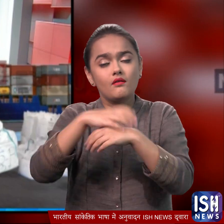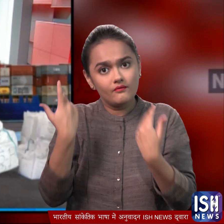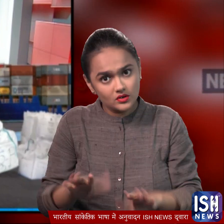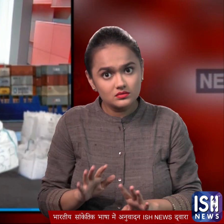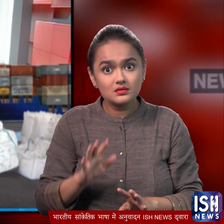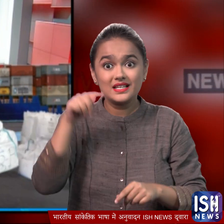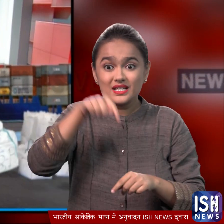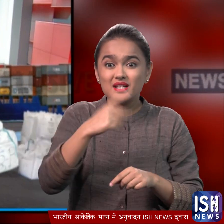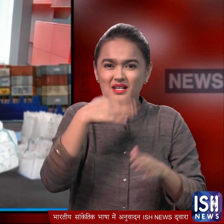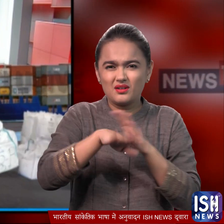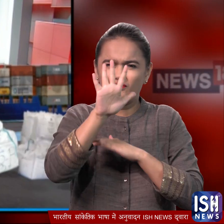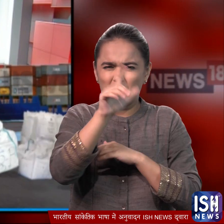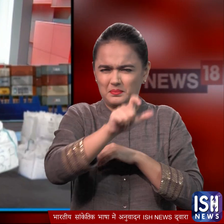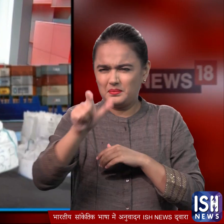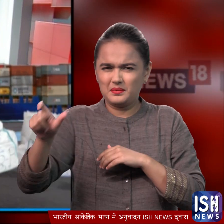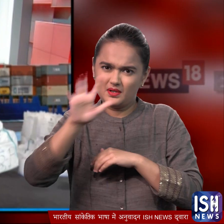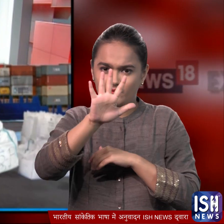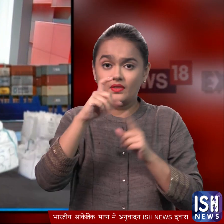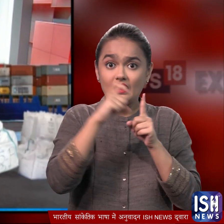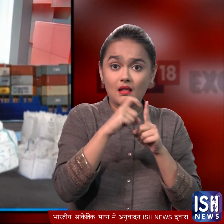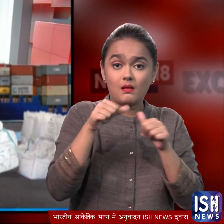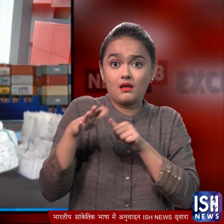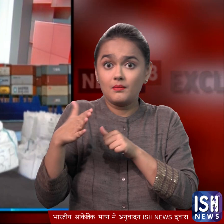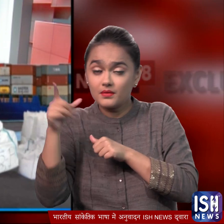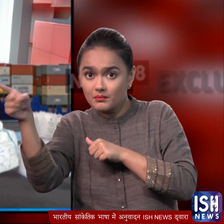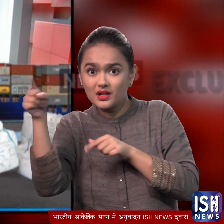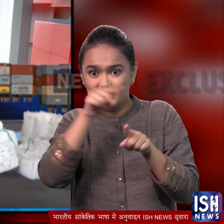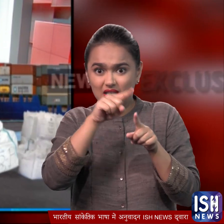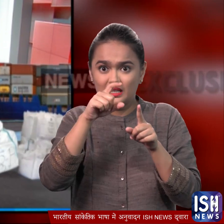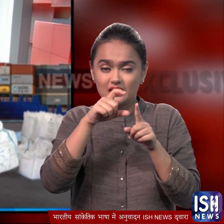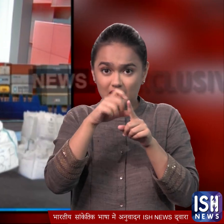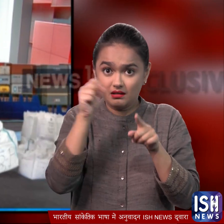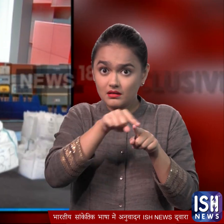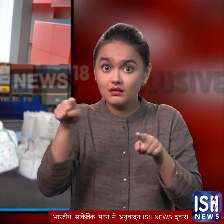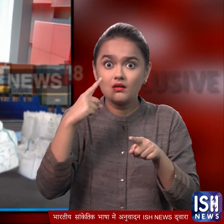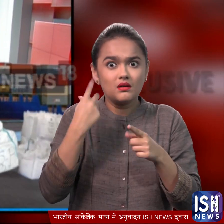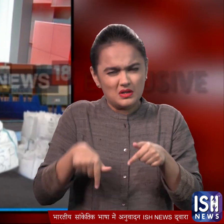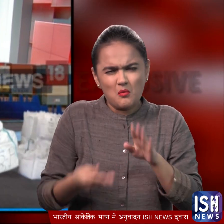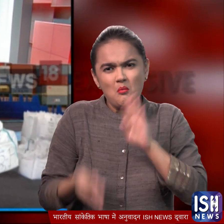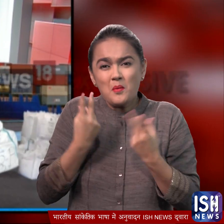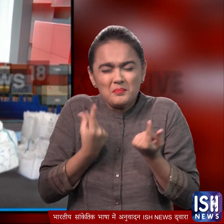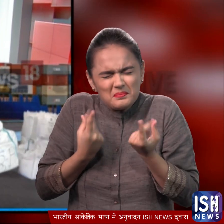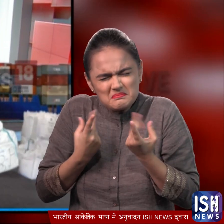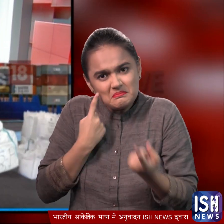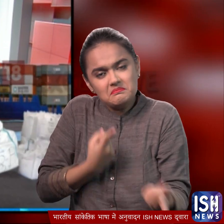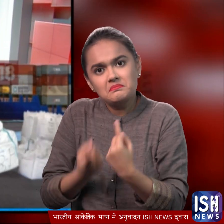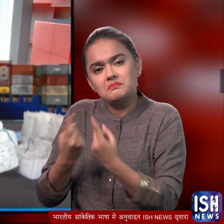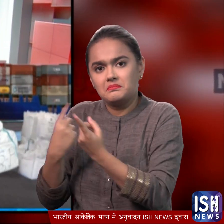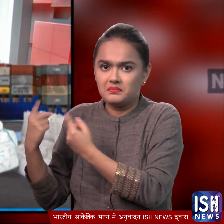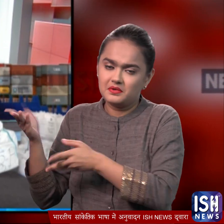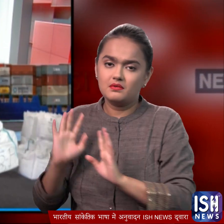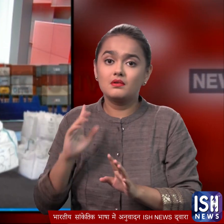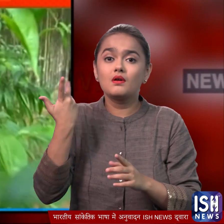हुए। अब इस मामले में पकड़े गए सभी 5 आरोपियों की निशानदेही पर अहमदाबाद और दिल्ली समेत कुछ शहरों में तलाशी तेज कर